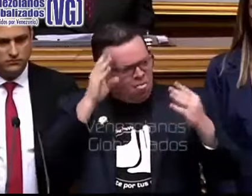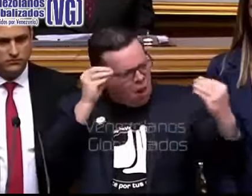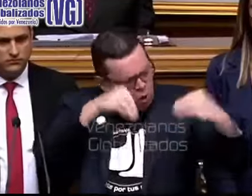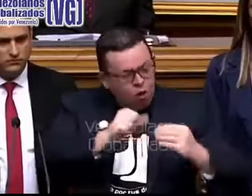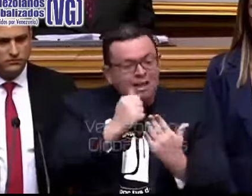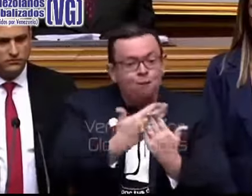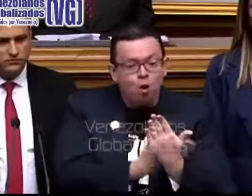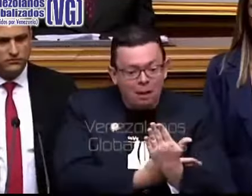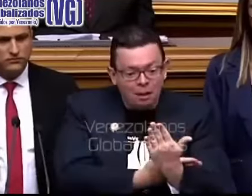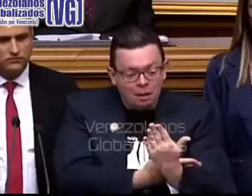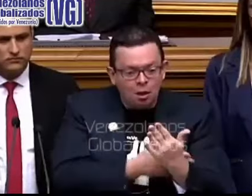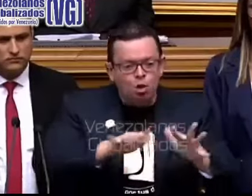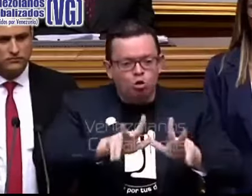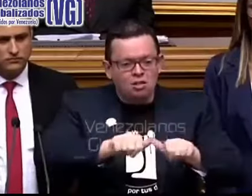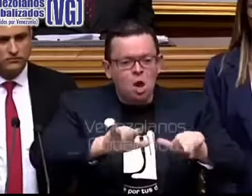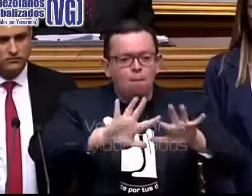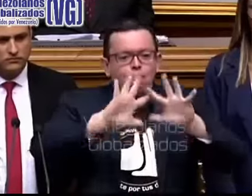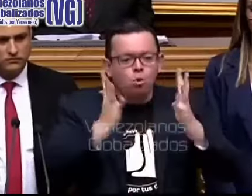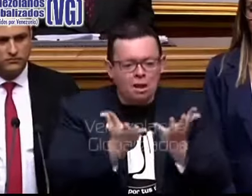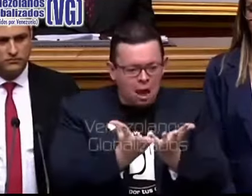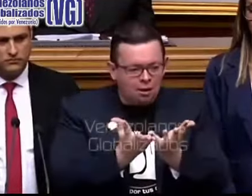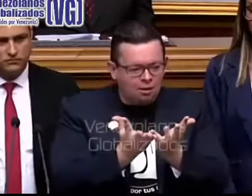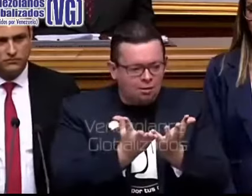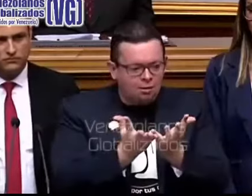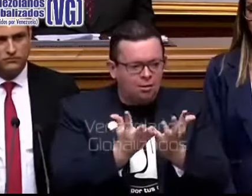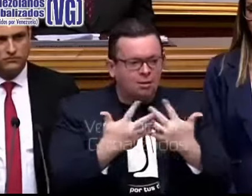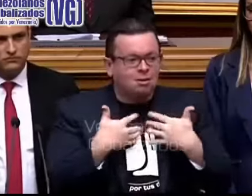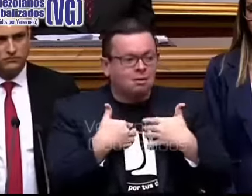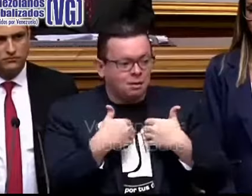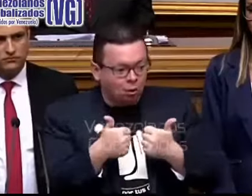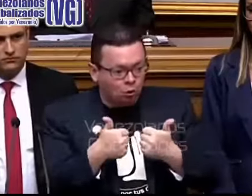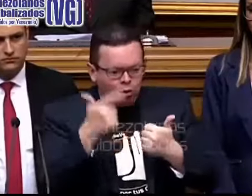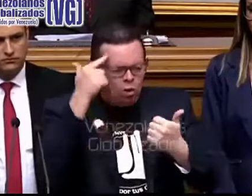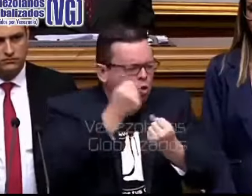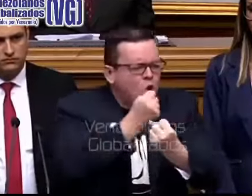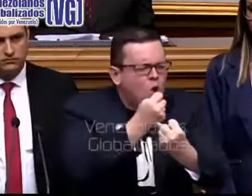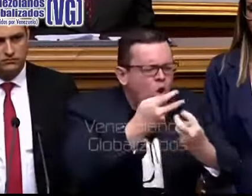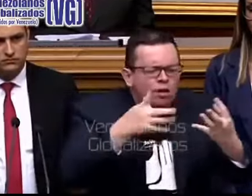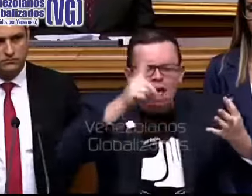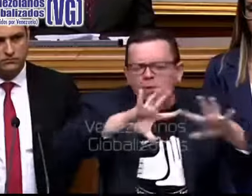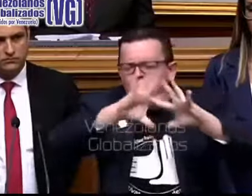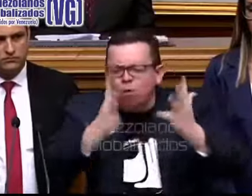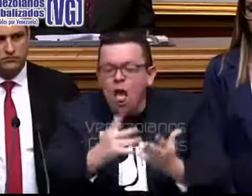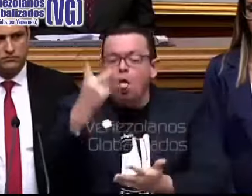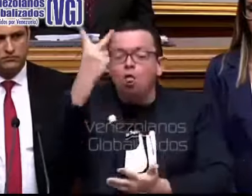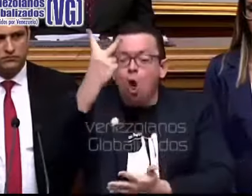como personas que hacen gozo y uso de sus derechos, que no se nos siga viendo de manera asistencialista.